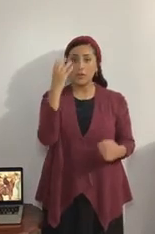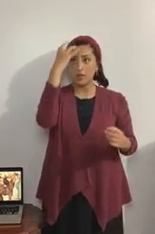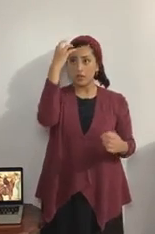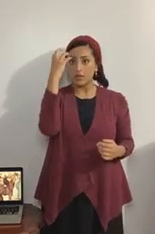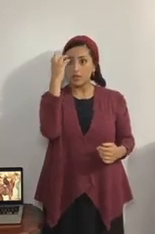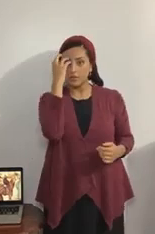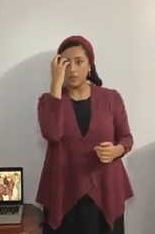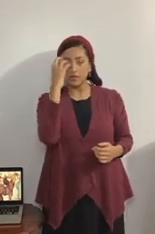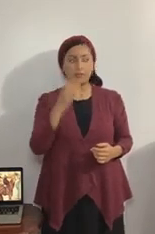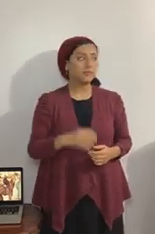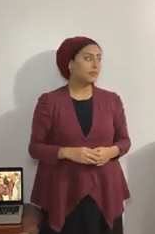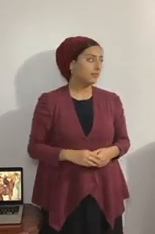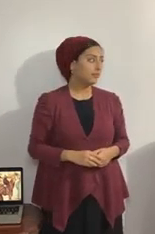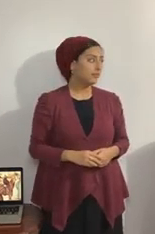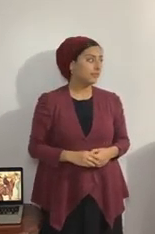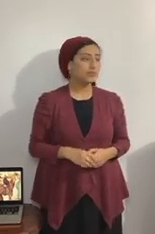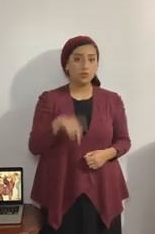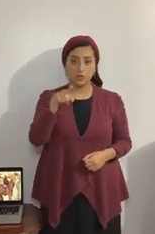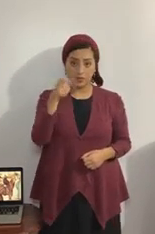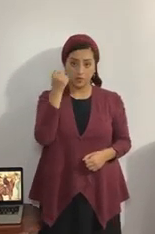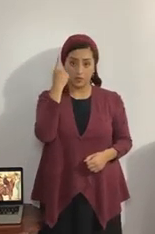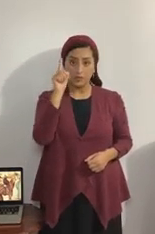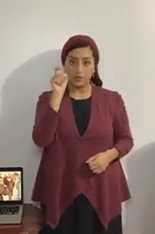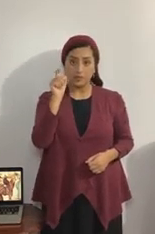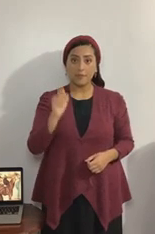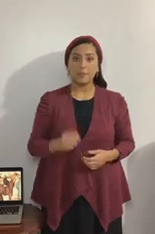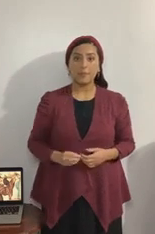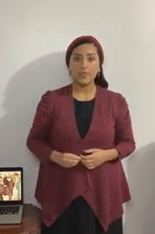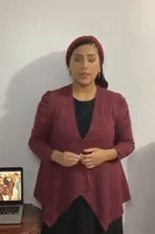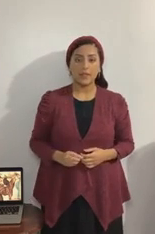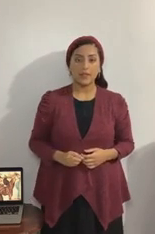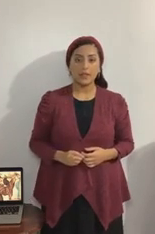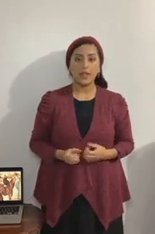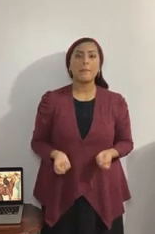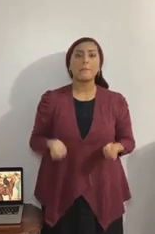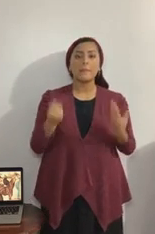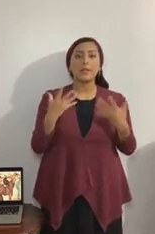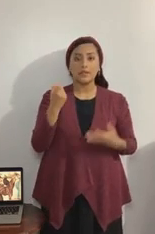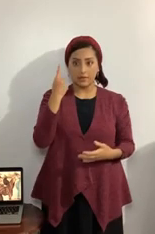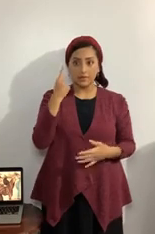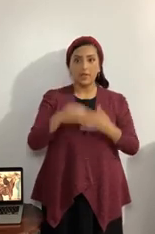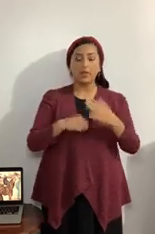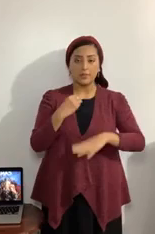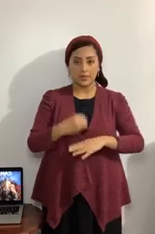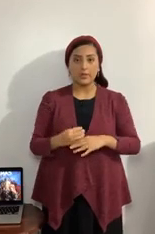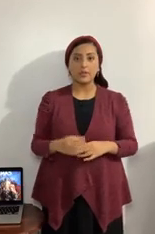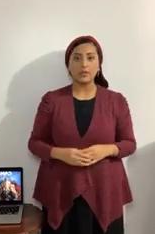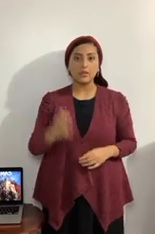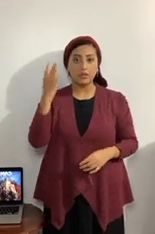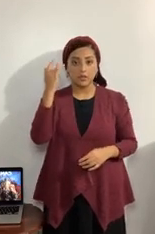bola. Sí, se va entendiendo. ¿Cuántos van entendiendo? Baruch Hashem. Entonces por eso le tapaba el